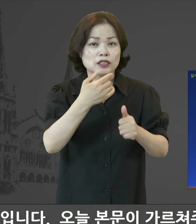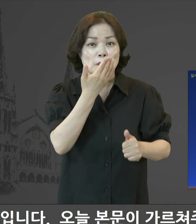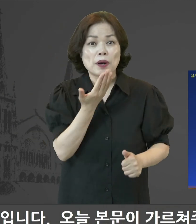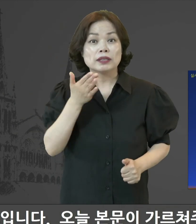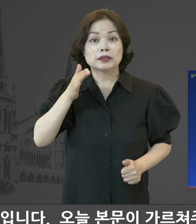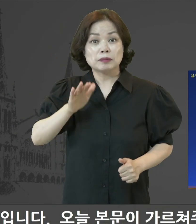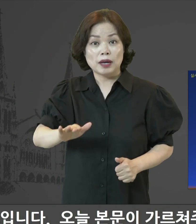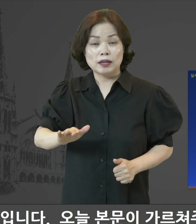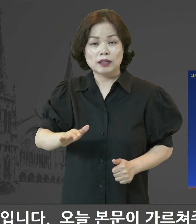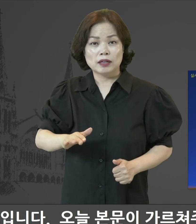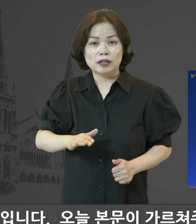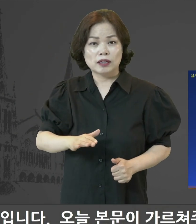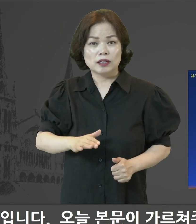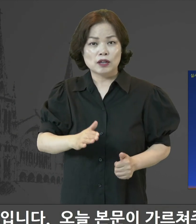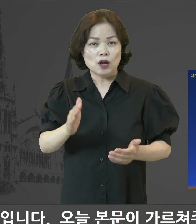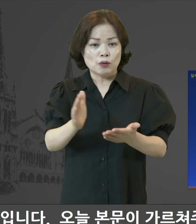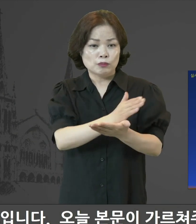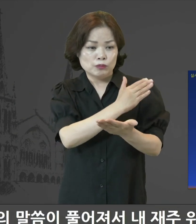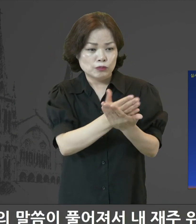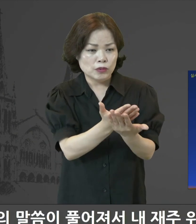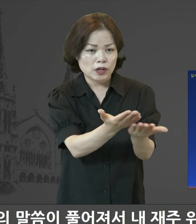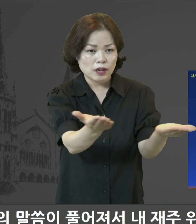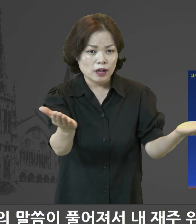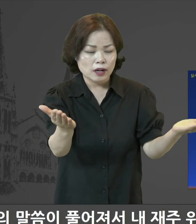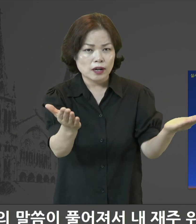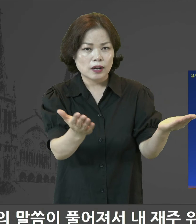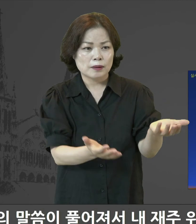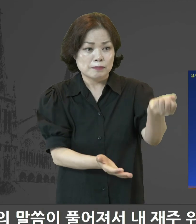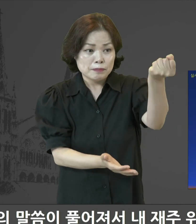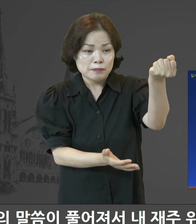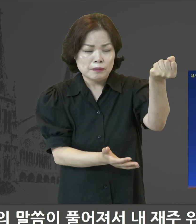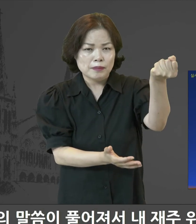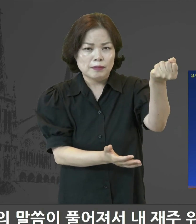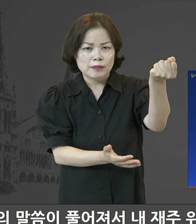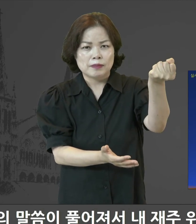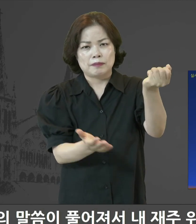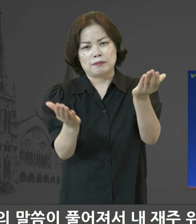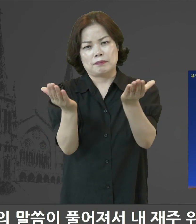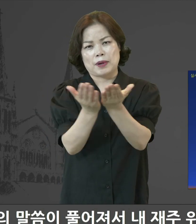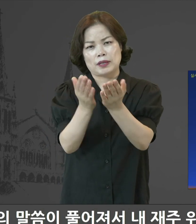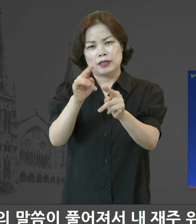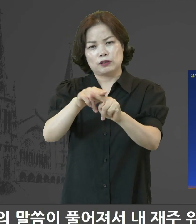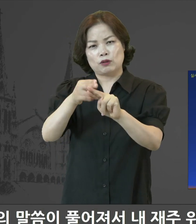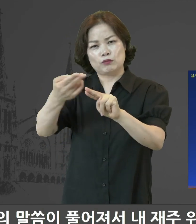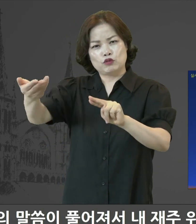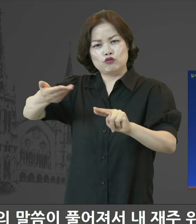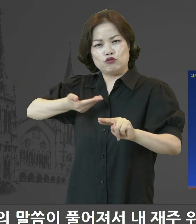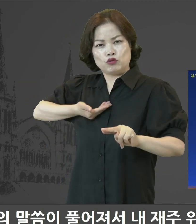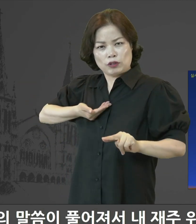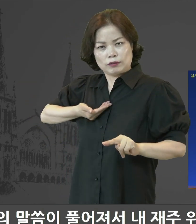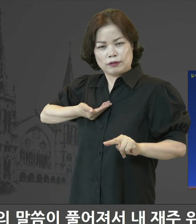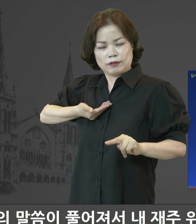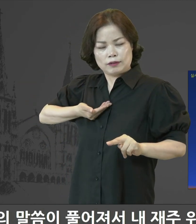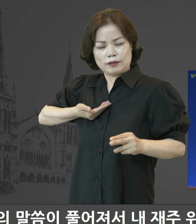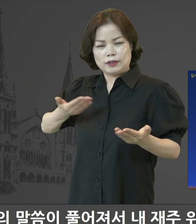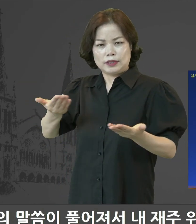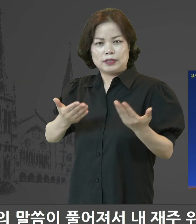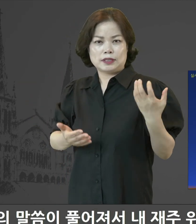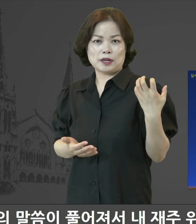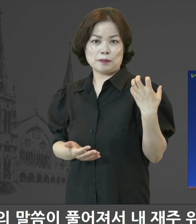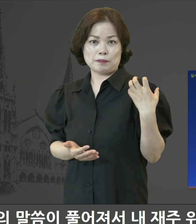있는데 분량대로 선물로 주셔서 그 일을